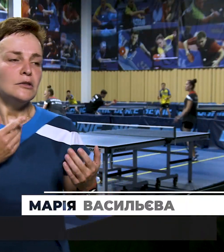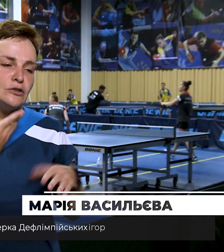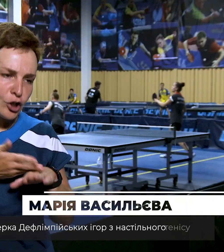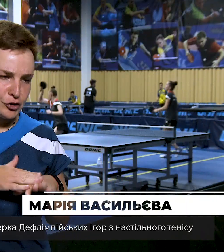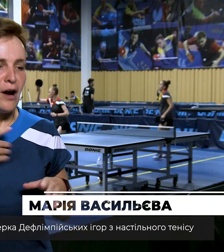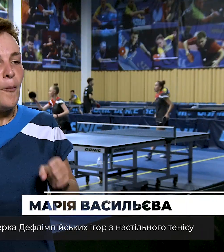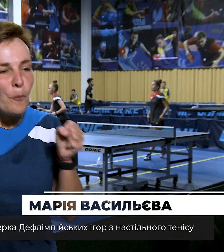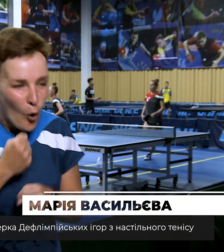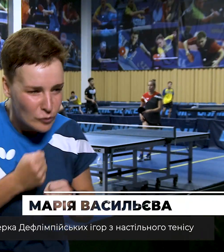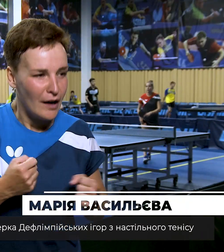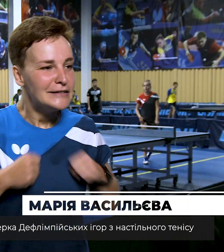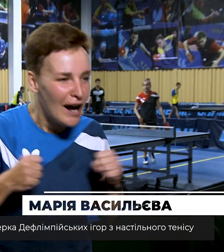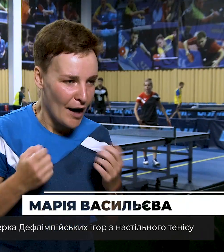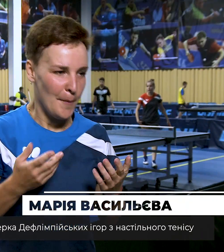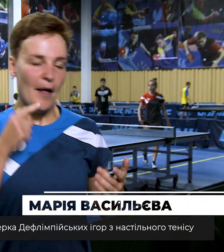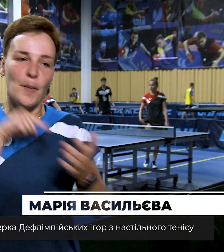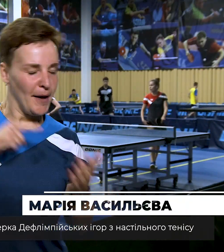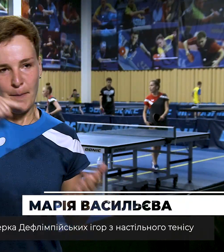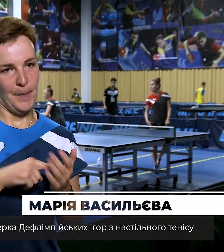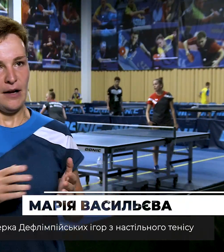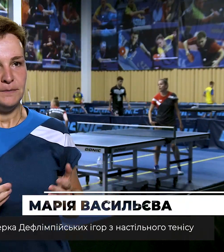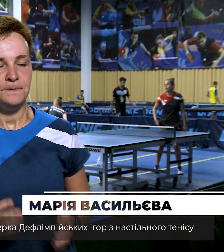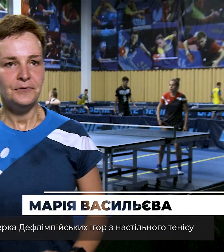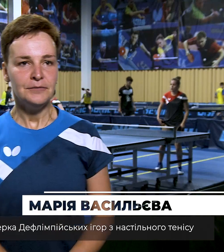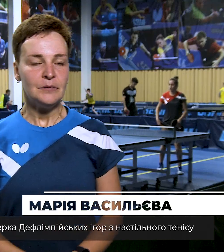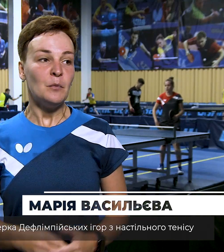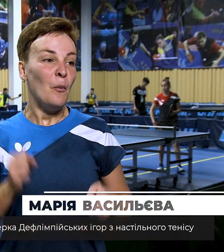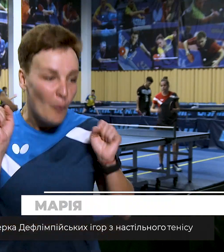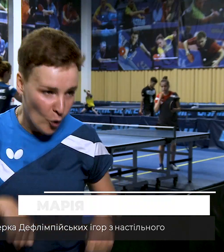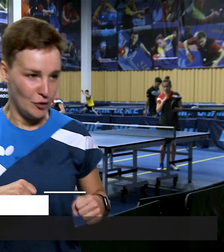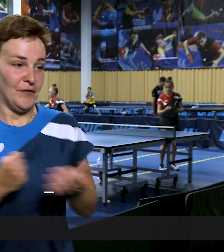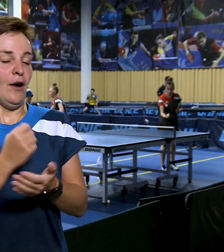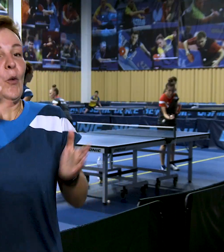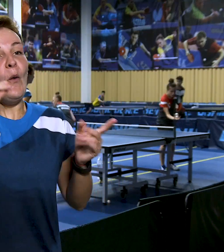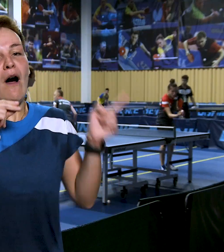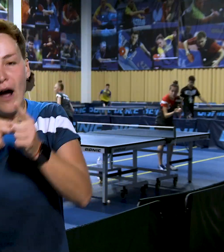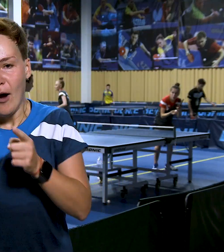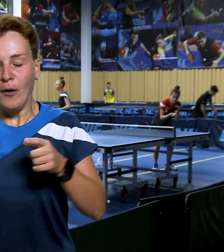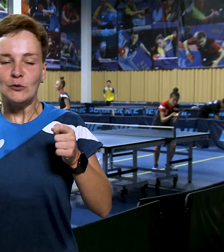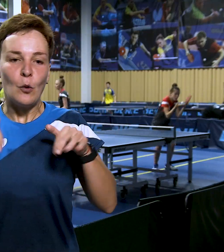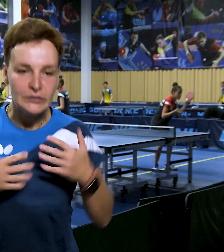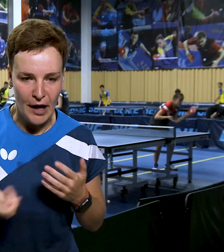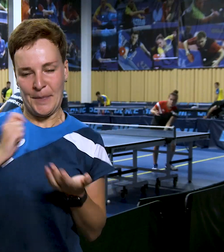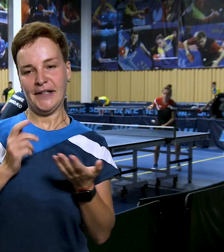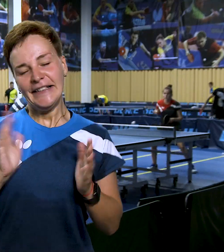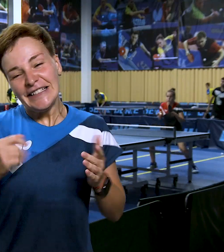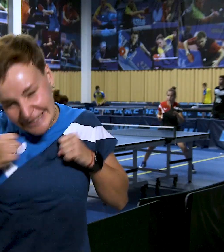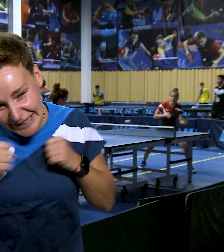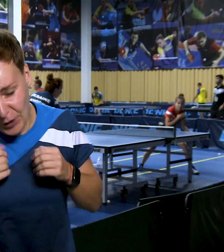У конкурентів є більш сильні суперники, яких ми, звичайно, можемо обіграти. Але психологічно це